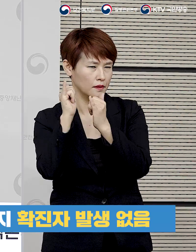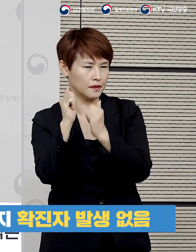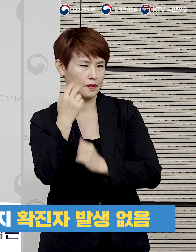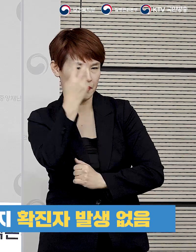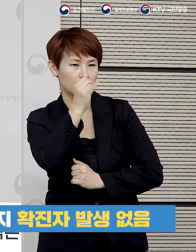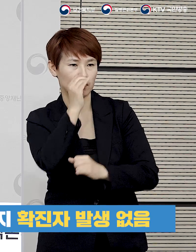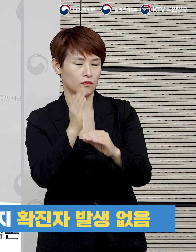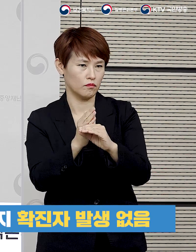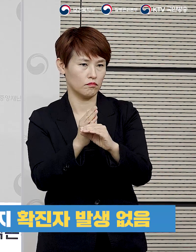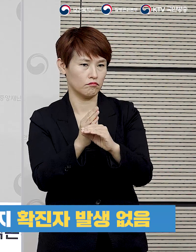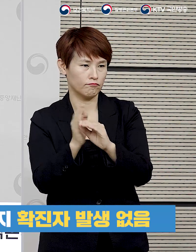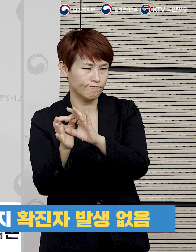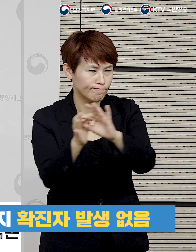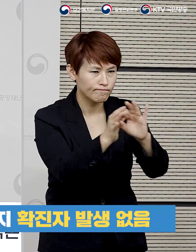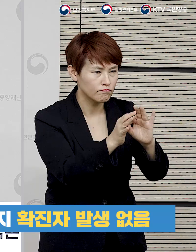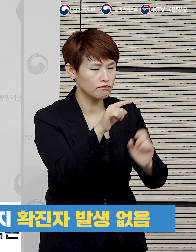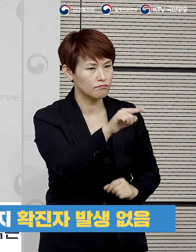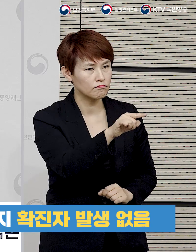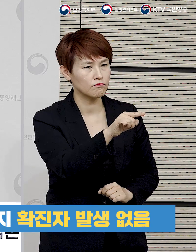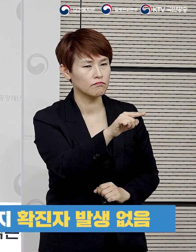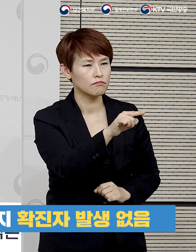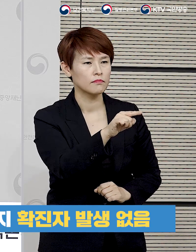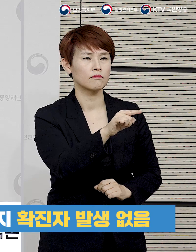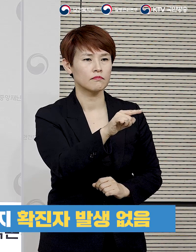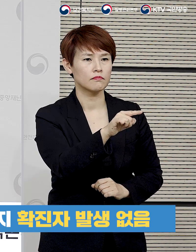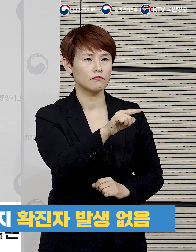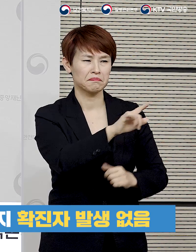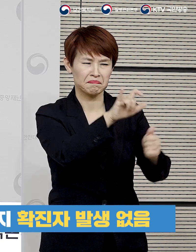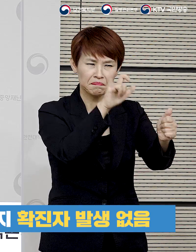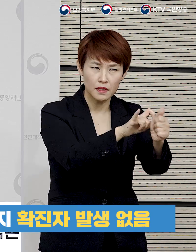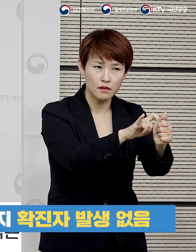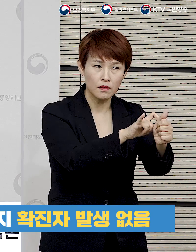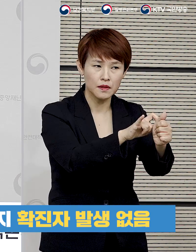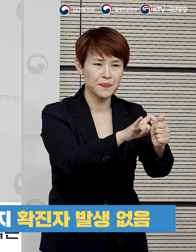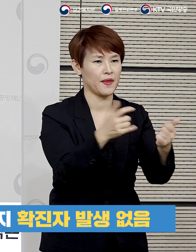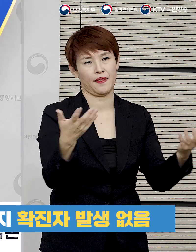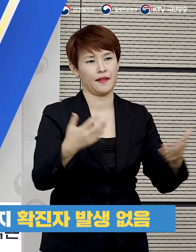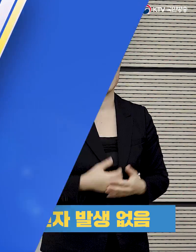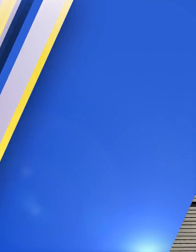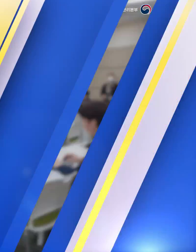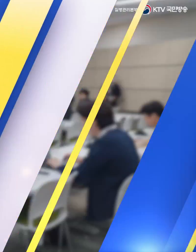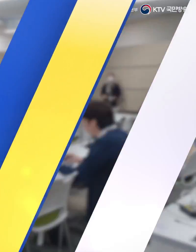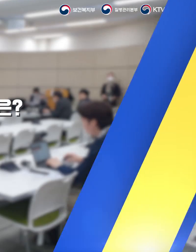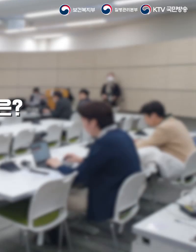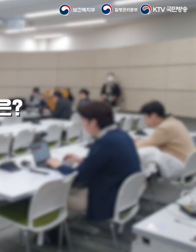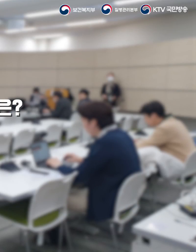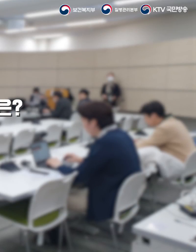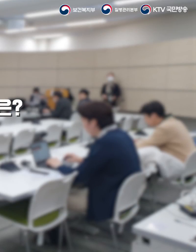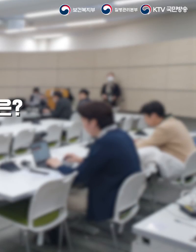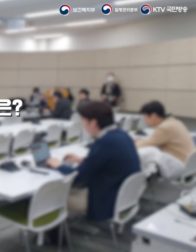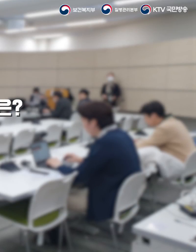및 진단검사를 연계하고 있으며 이를 통해 아직까지 확진한 바는 없습니다.